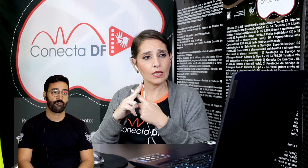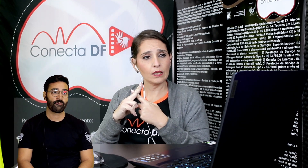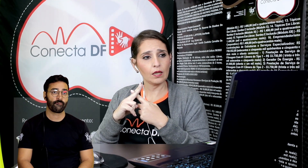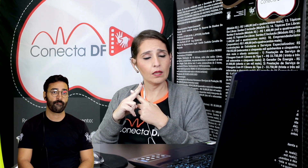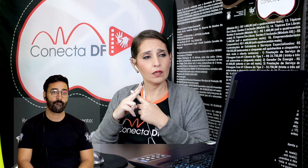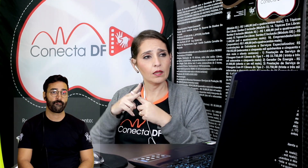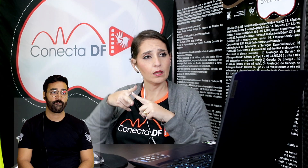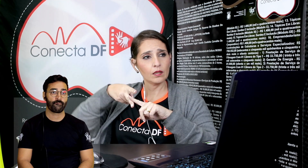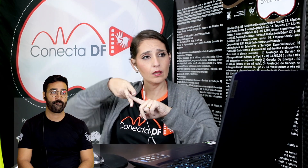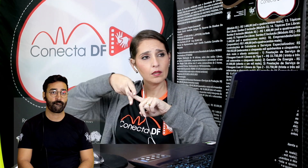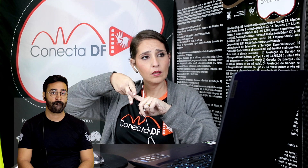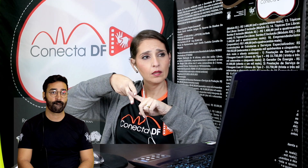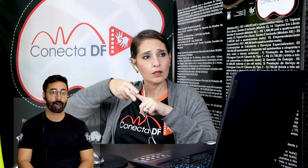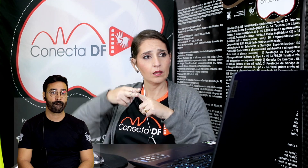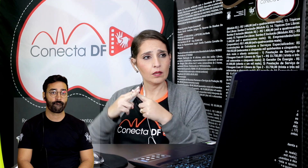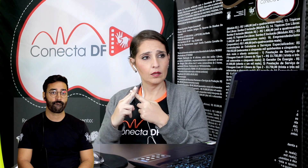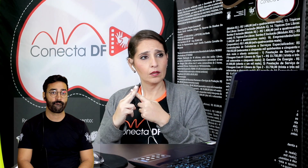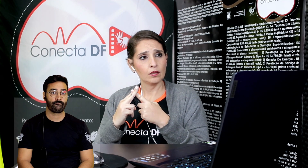consertar.